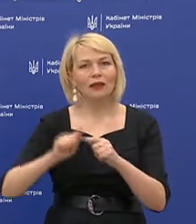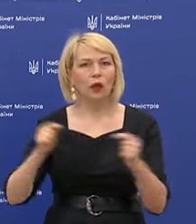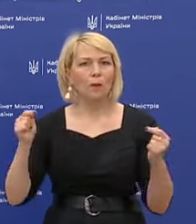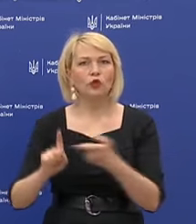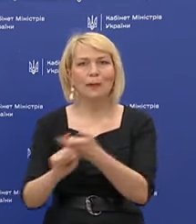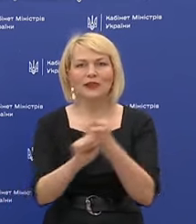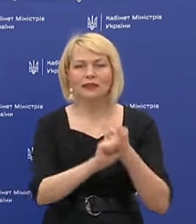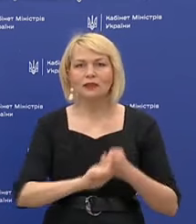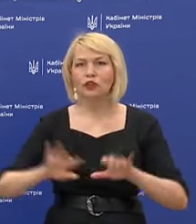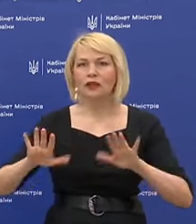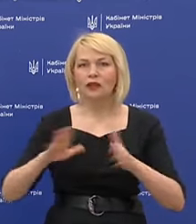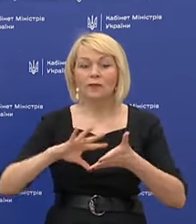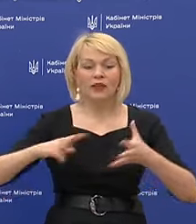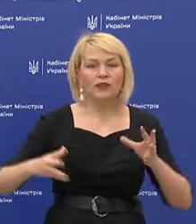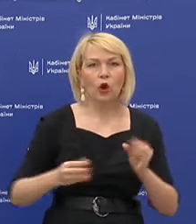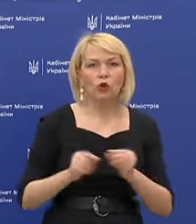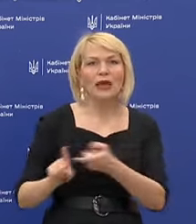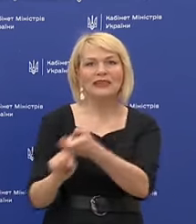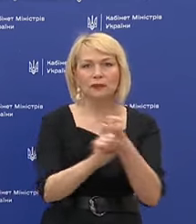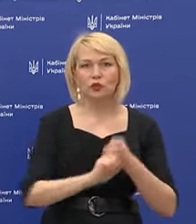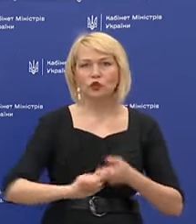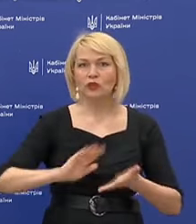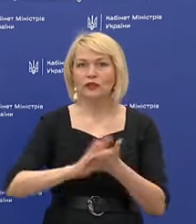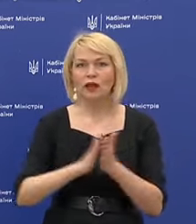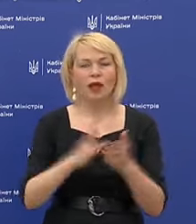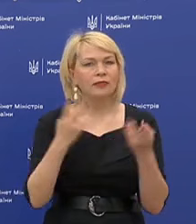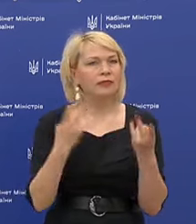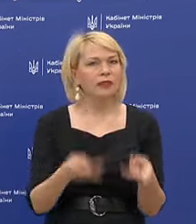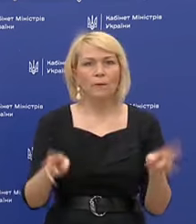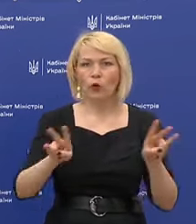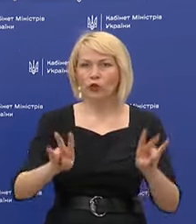протиепідемічних заходів, виходячи з епідемічної ситуації. Тобто не потрібно